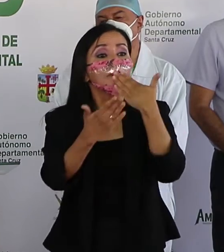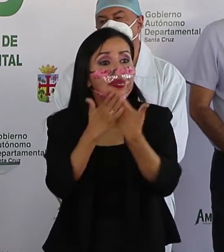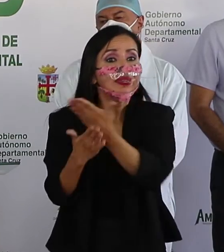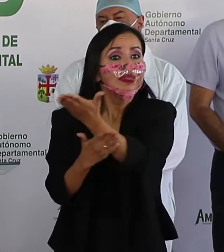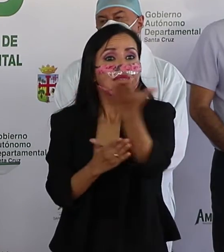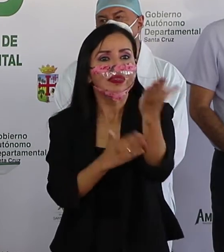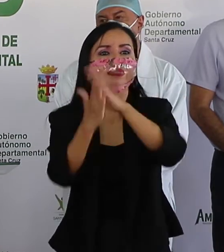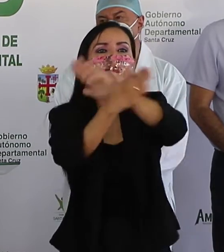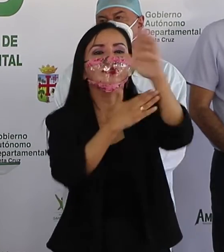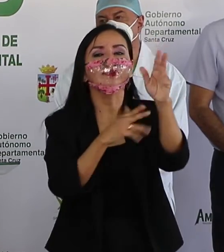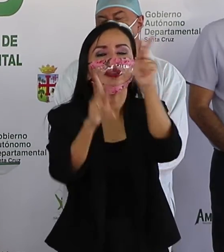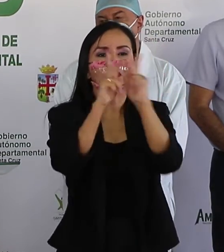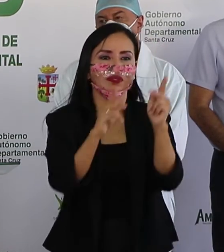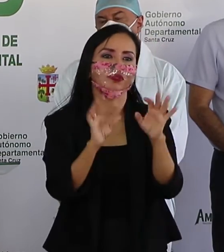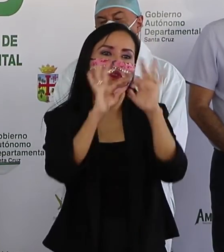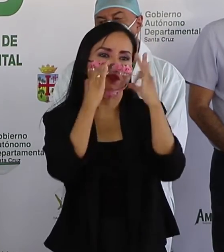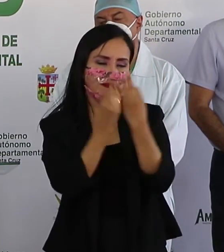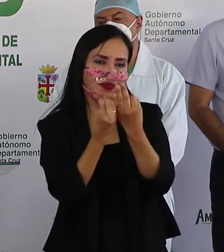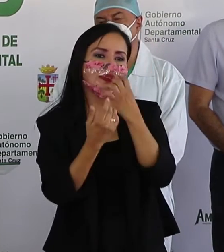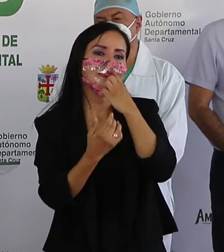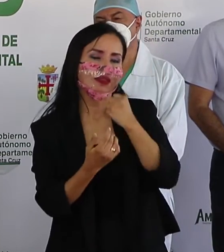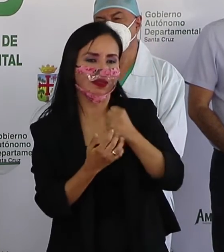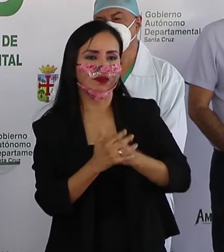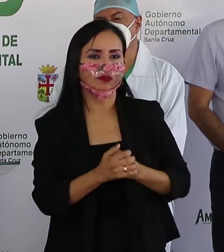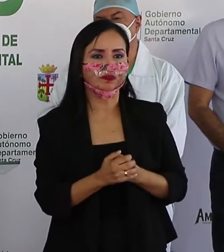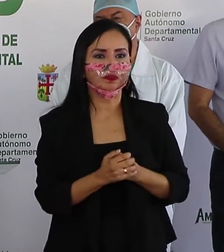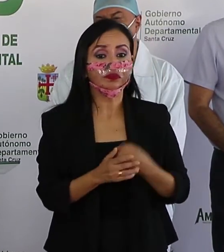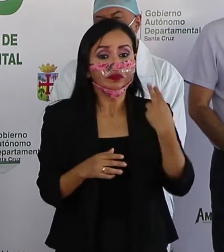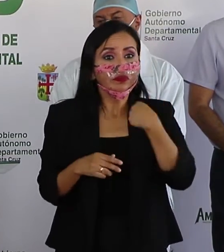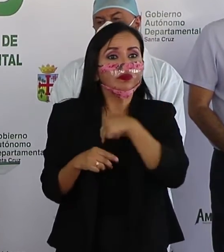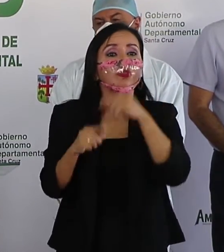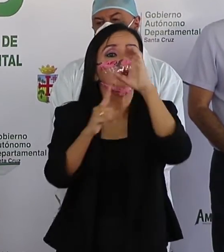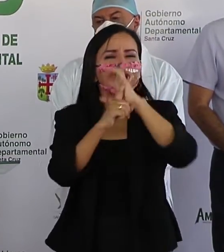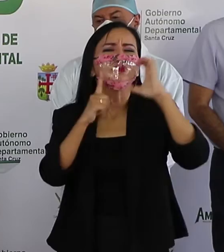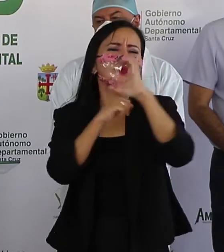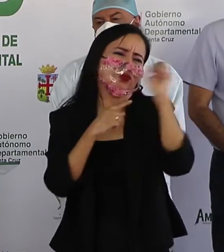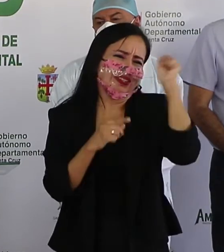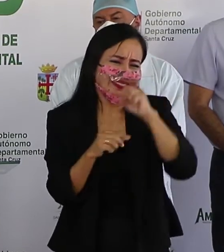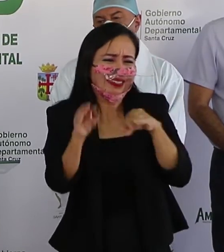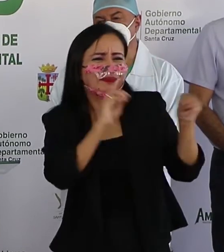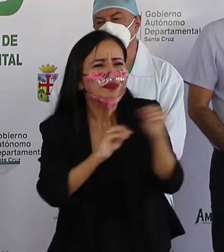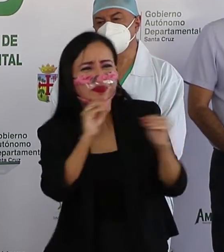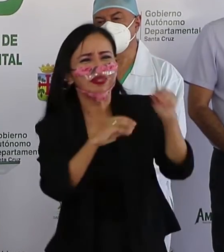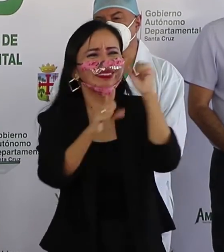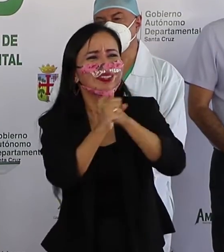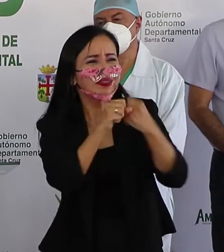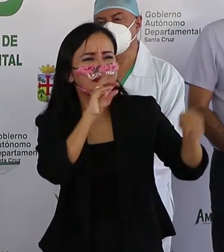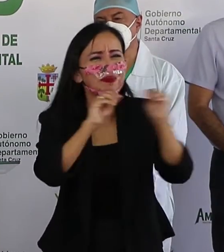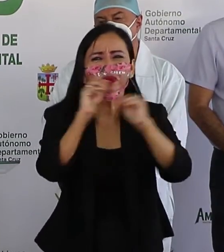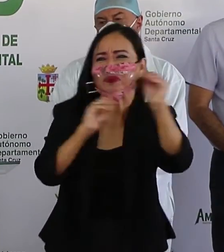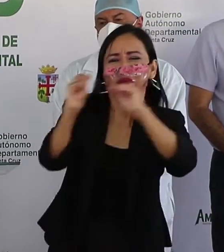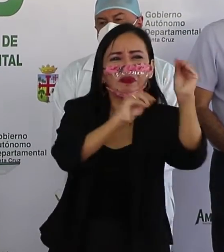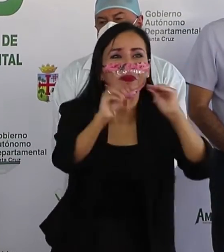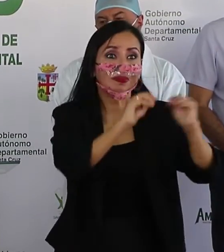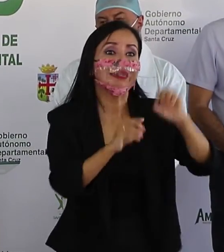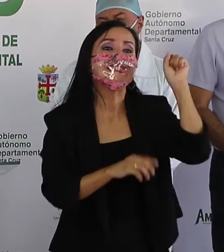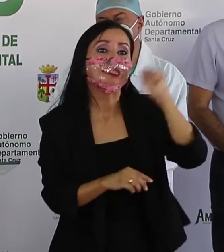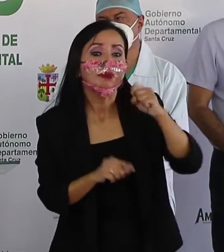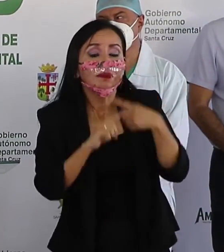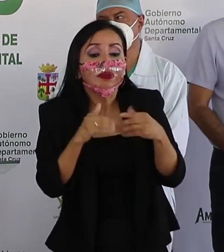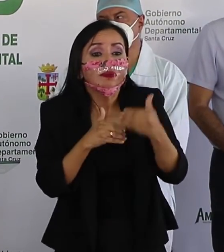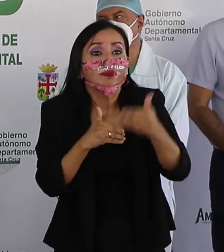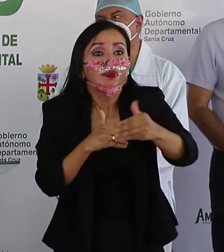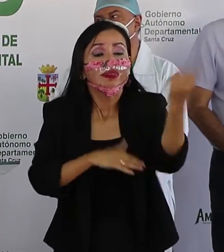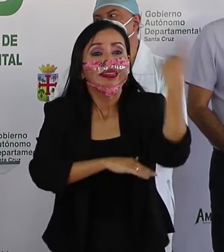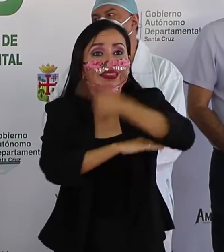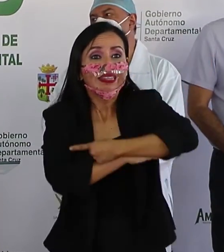de todos nuestros seres queridos. Somos una cultura dinámica, trabajadora, y a pocos